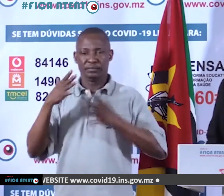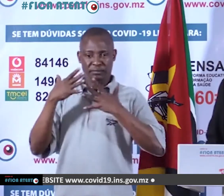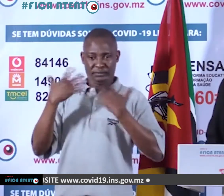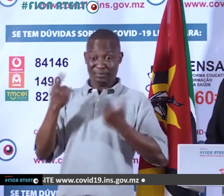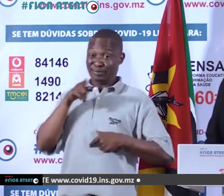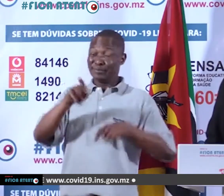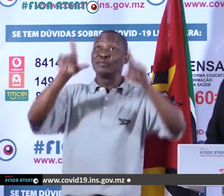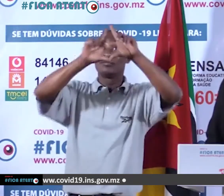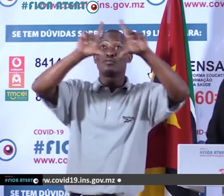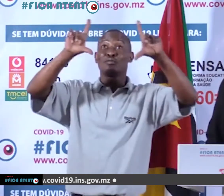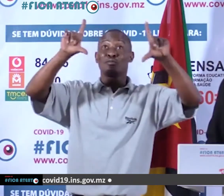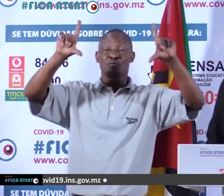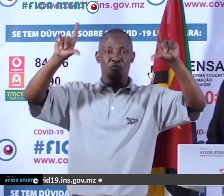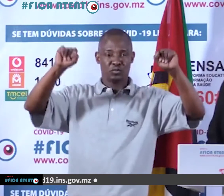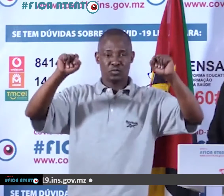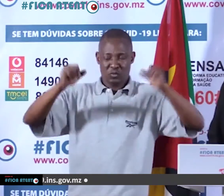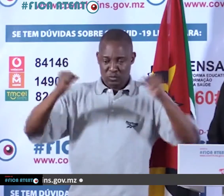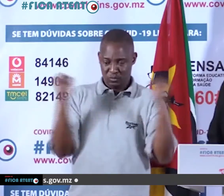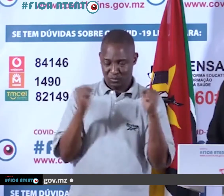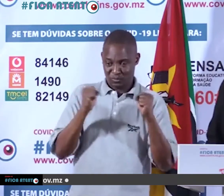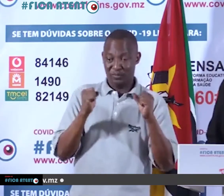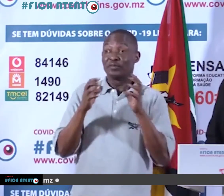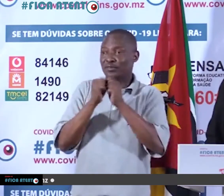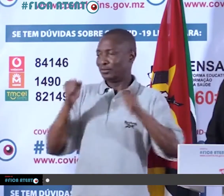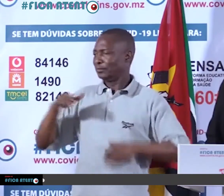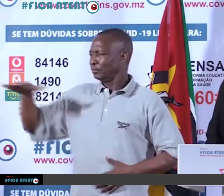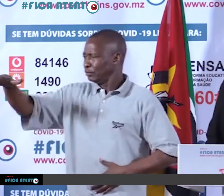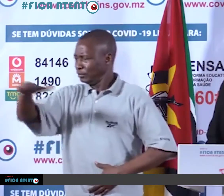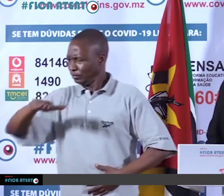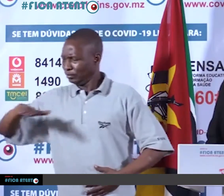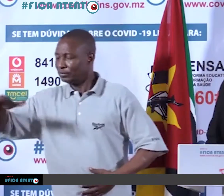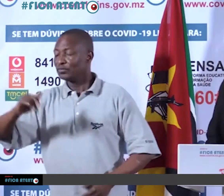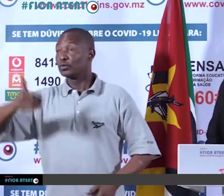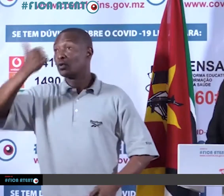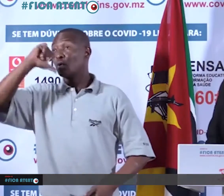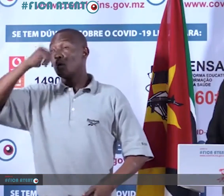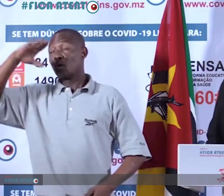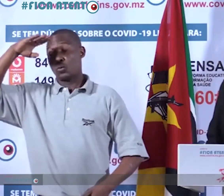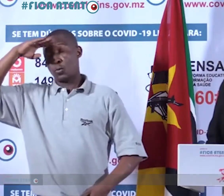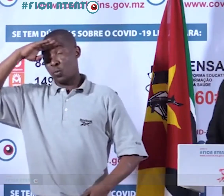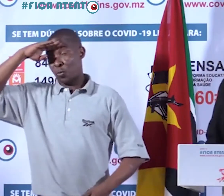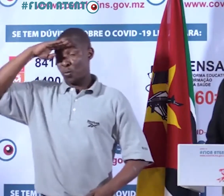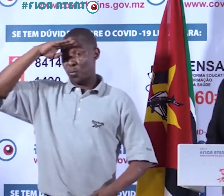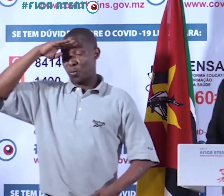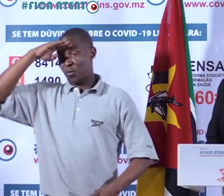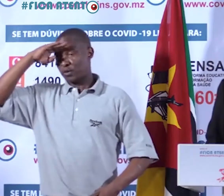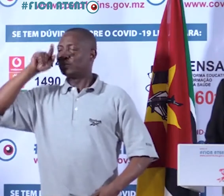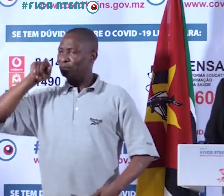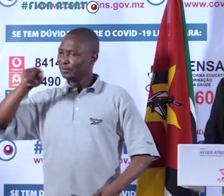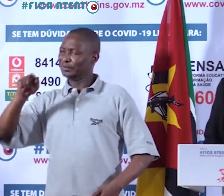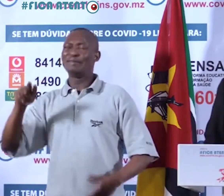saúde, socialmente o álcool também aumenta o comportamentos de alto